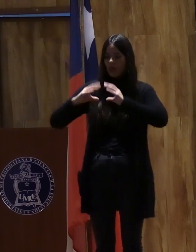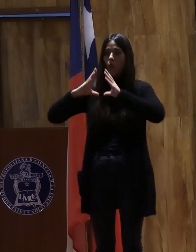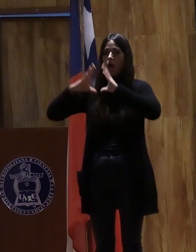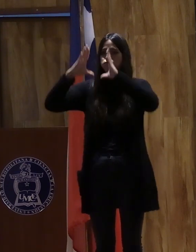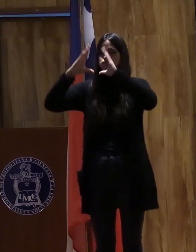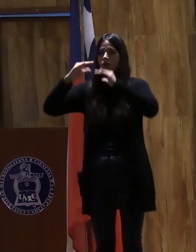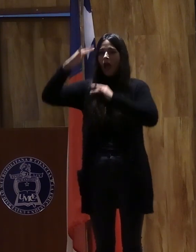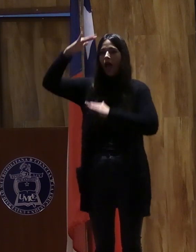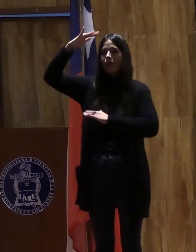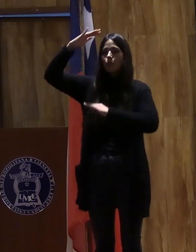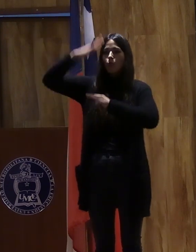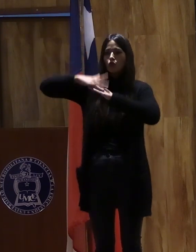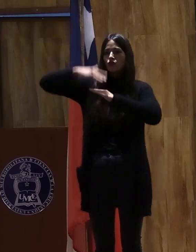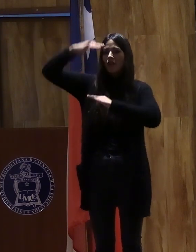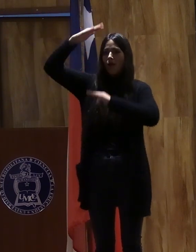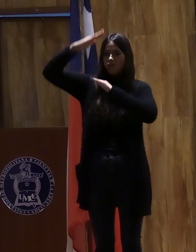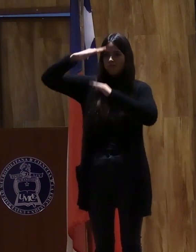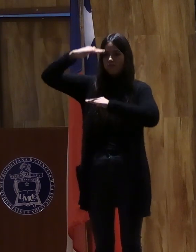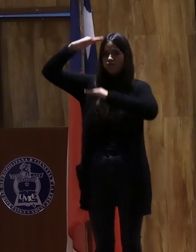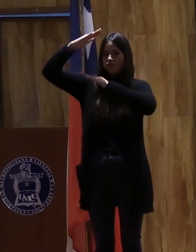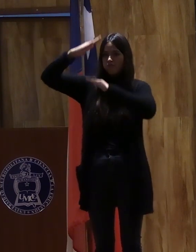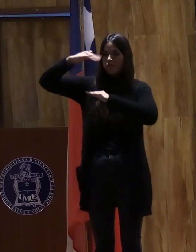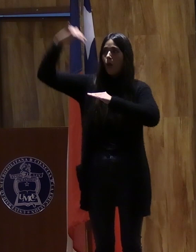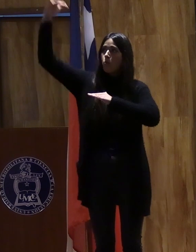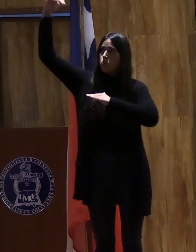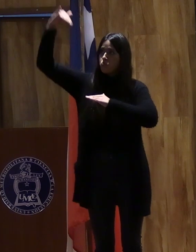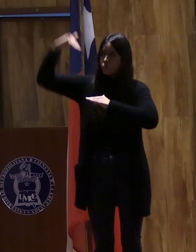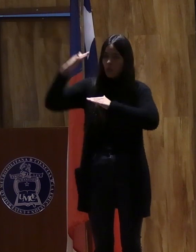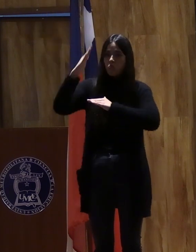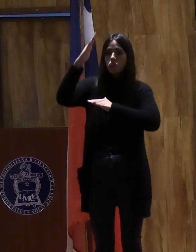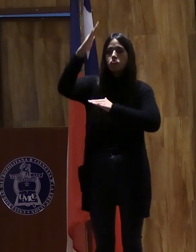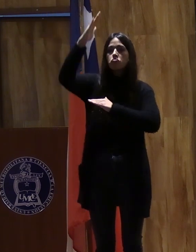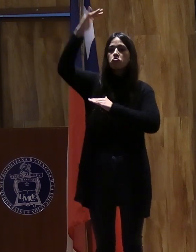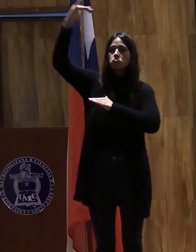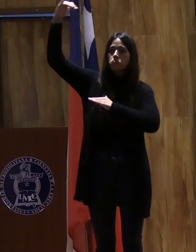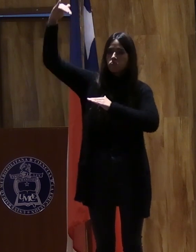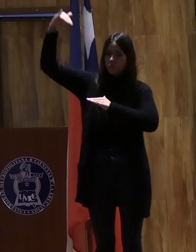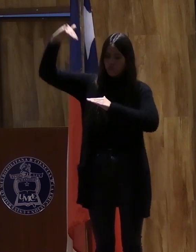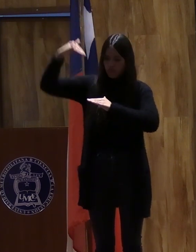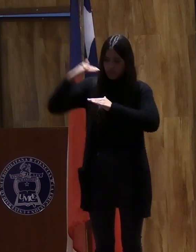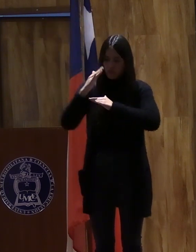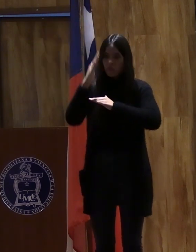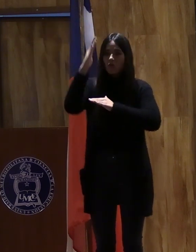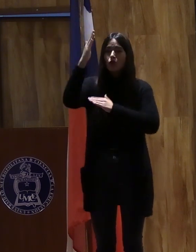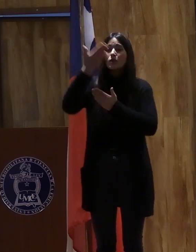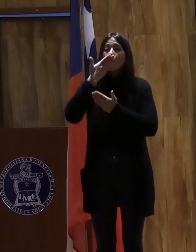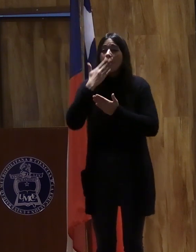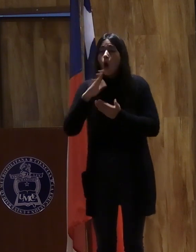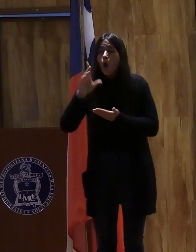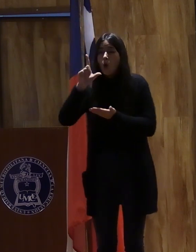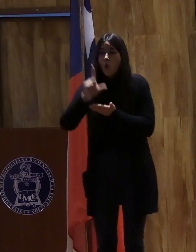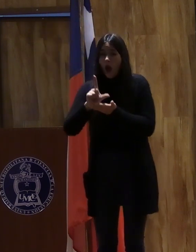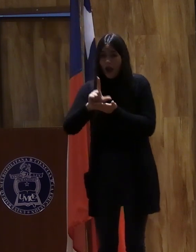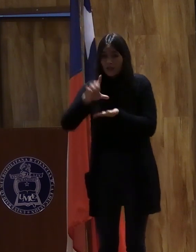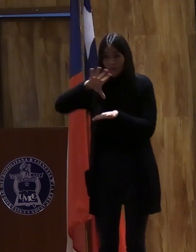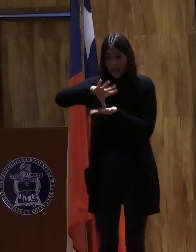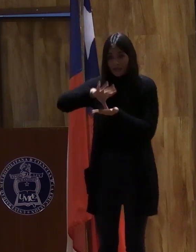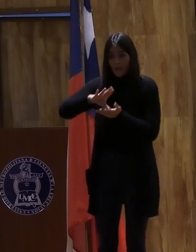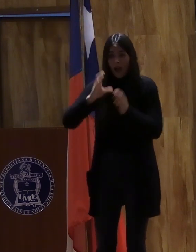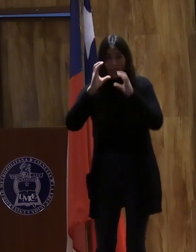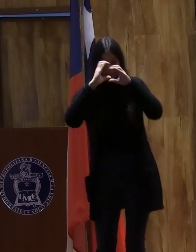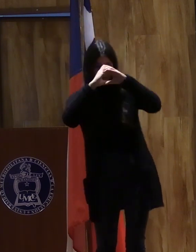atmósfera. Entonces, los mejores lugares para poner telescopio, para mirar para arriba,